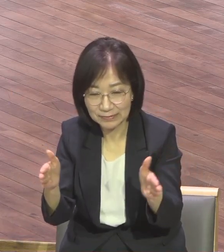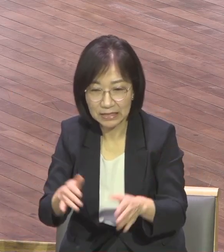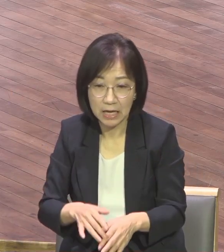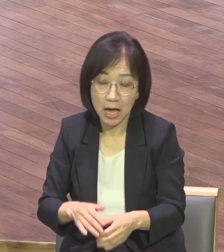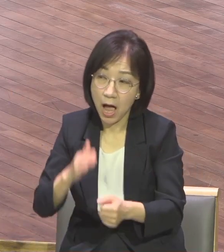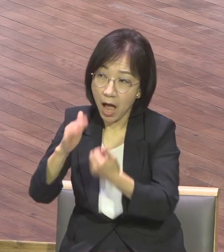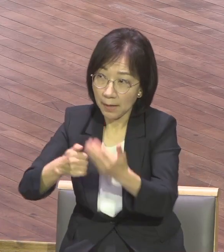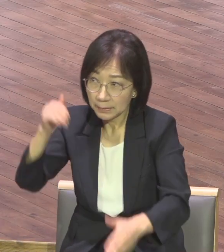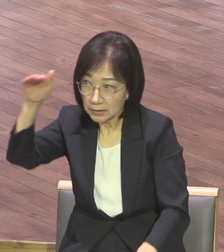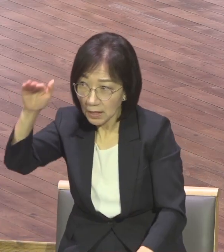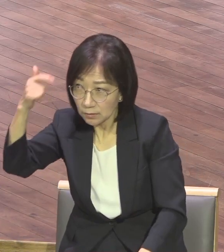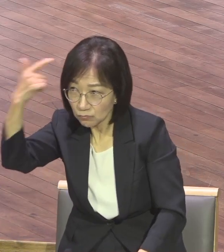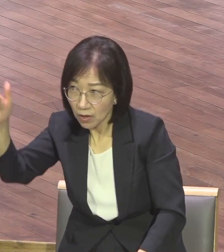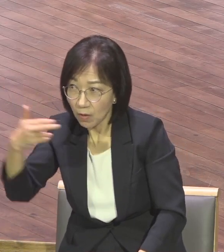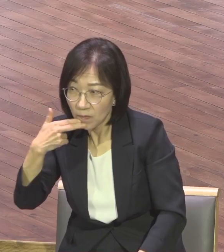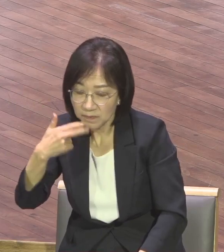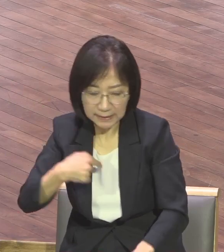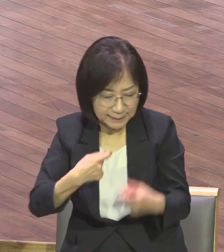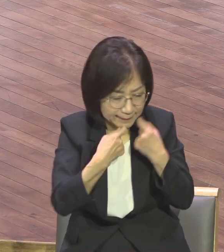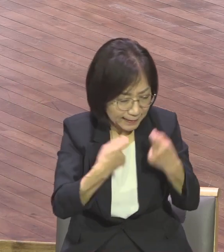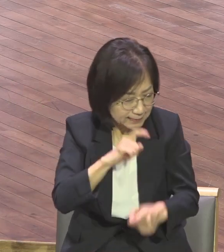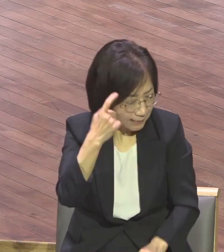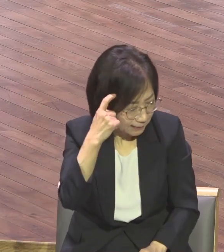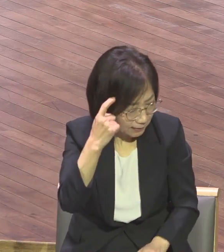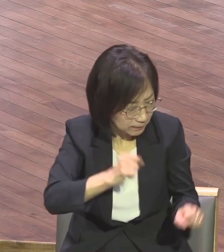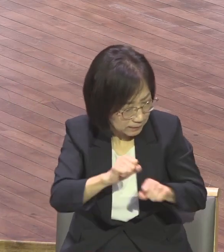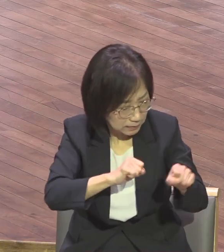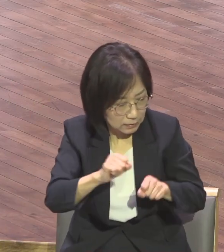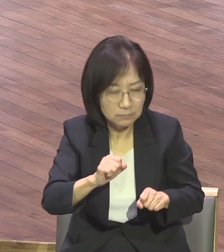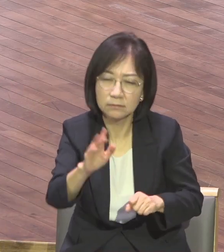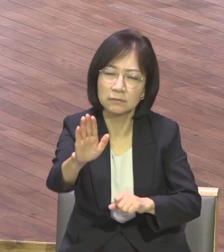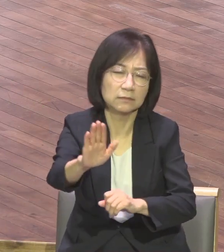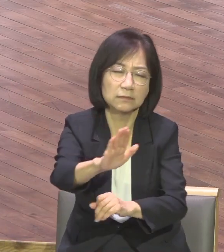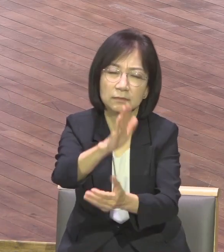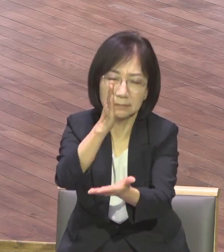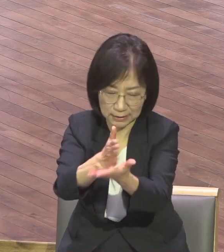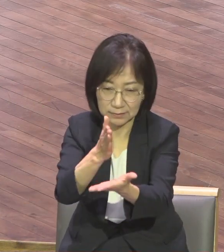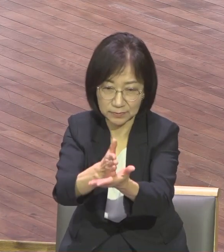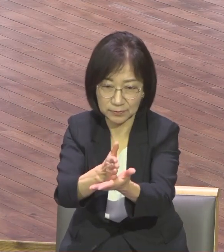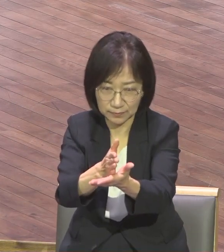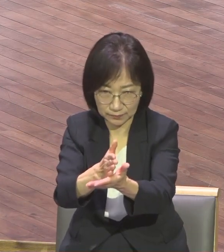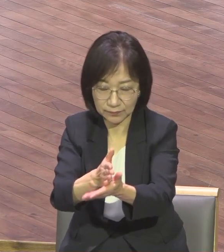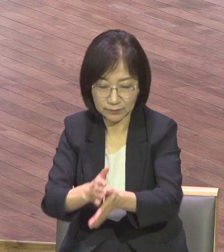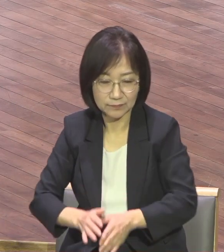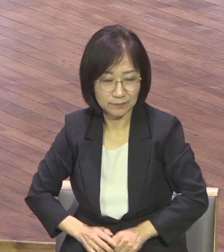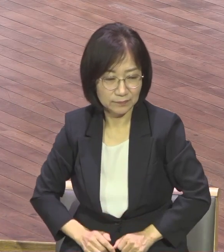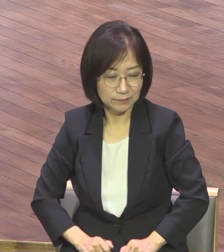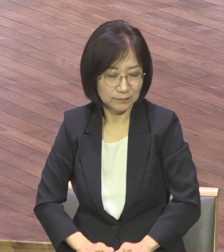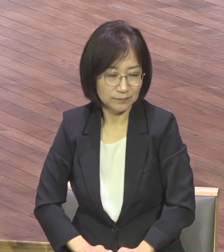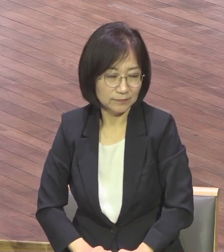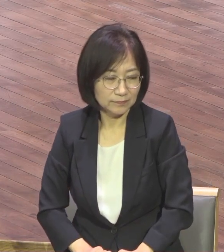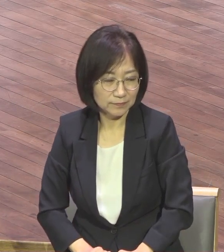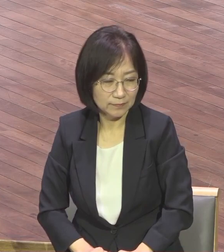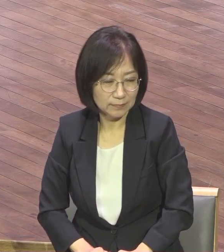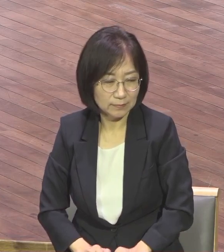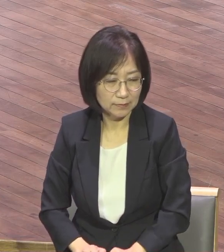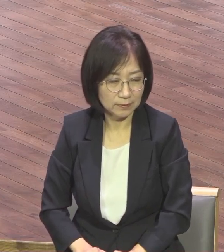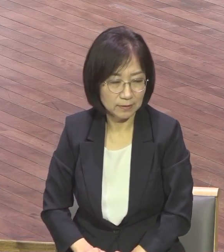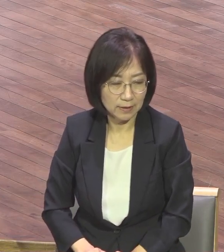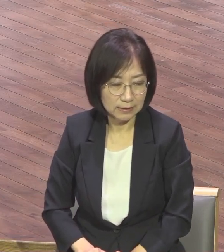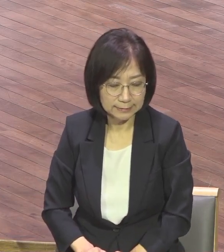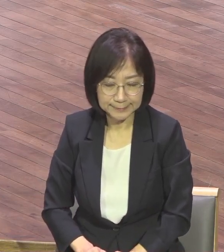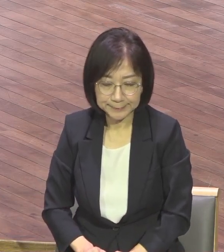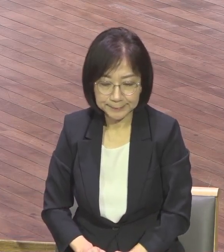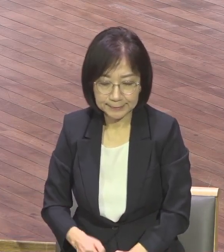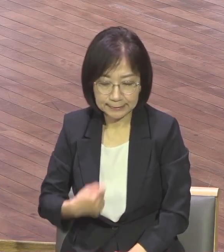말이에요. 그러니까 끝이 없으면 답이 안 납니다. 인생 참 피곤하게 삽니다. 좀 모질해도요 인도